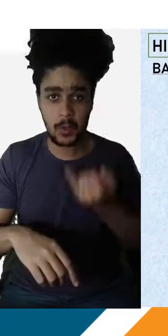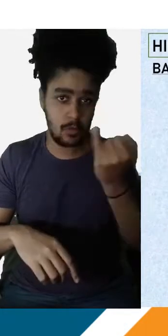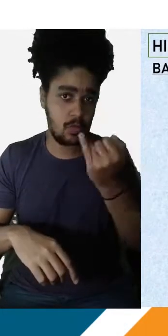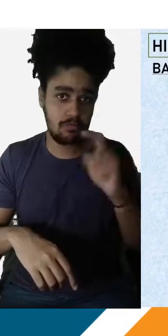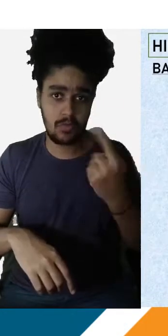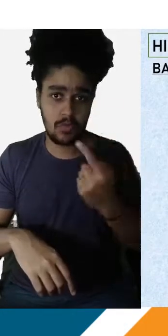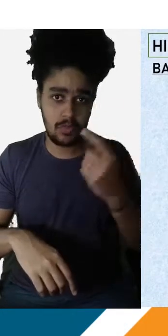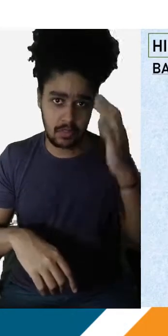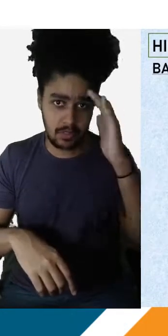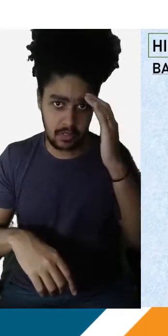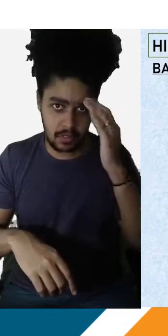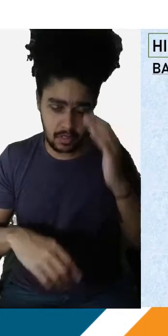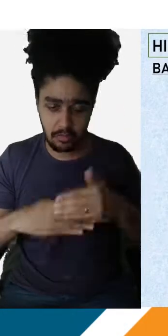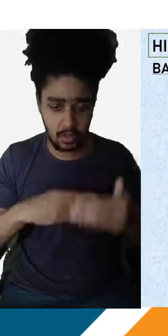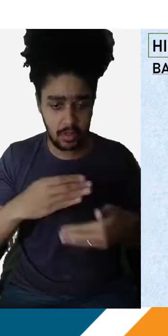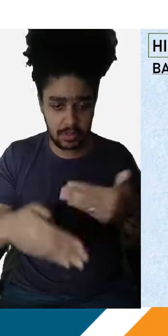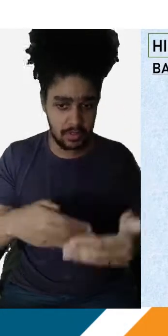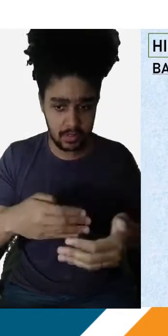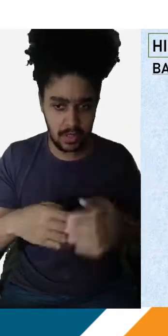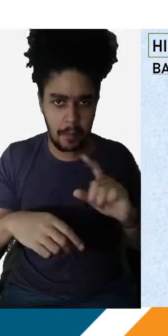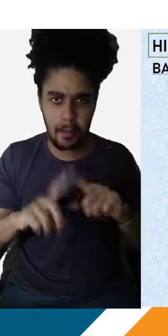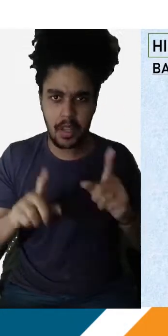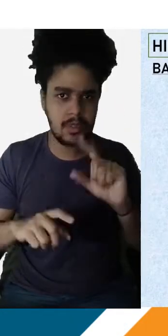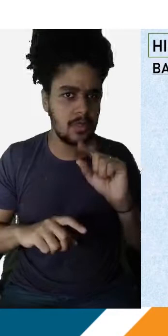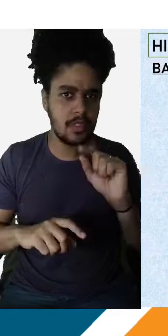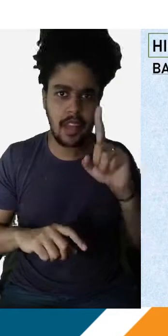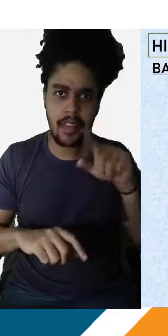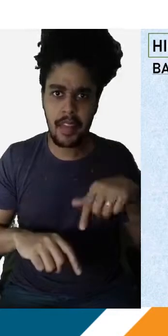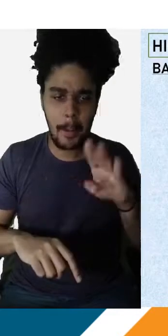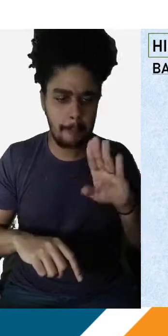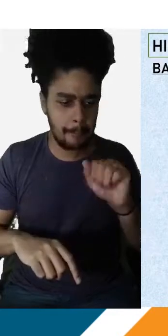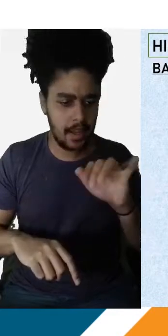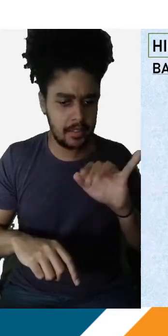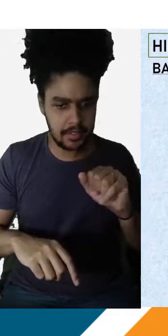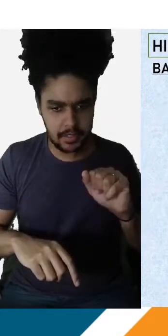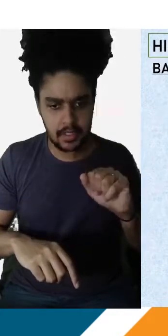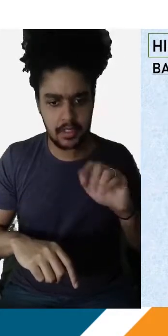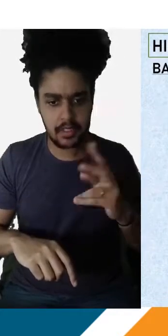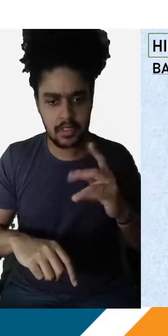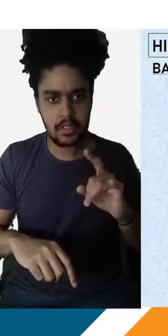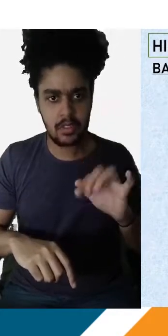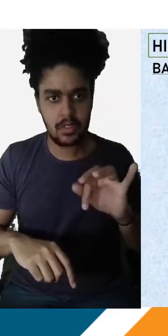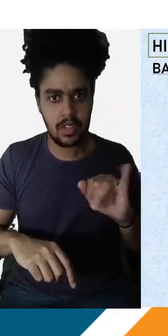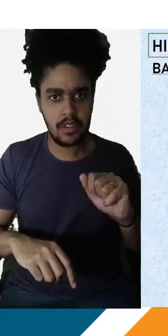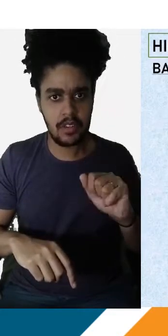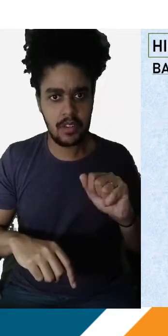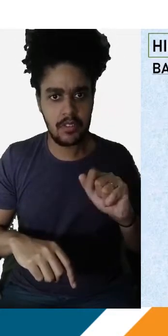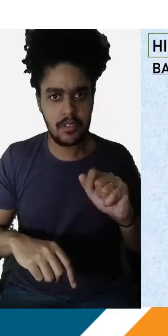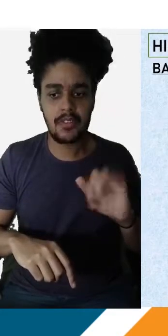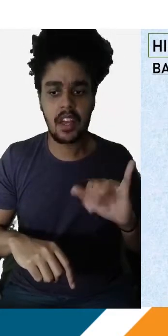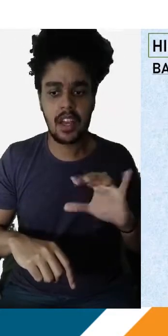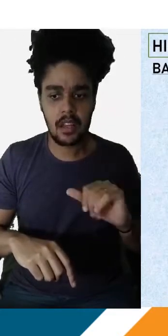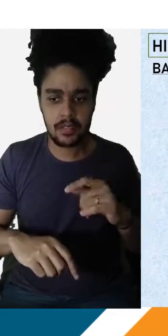os processos hidrográficos. Mas o que é bacia hidrográfica, Felipe? Bacia hidrográfica a gente pode conceber como